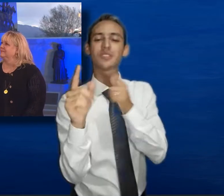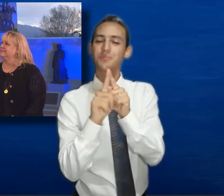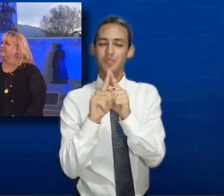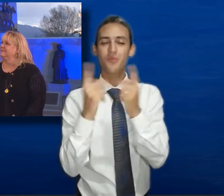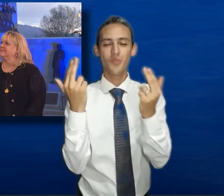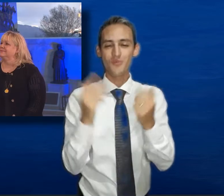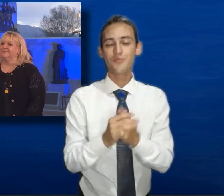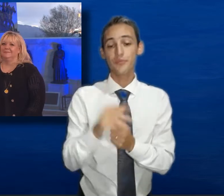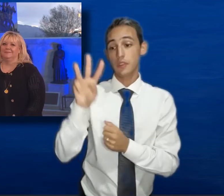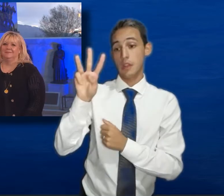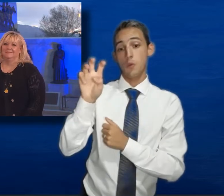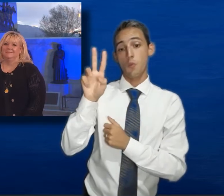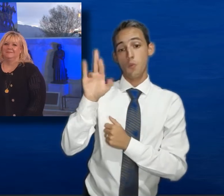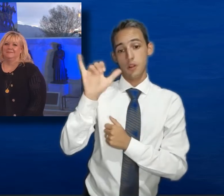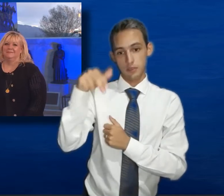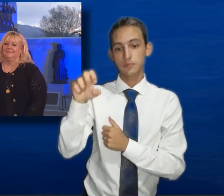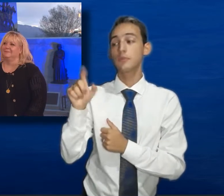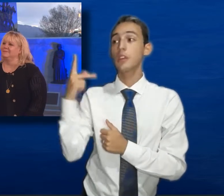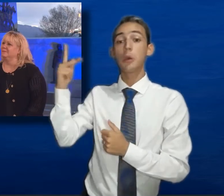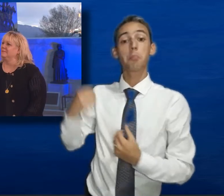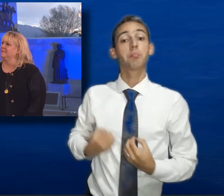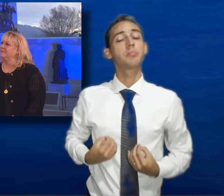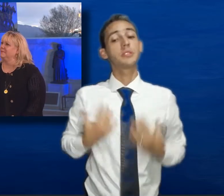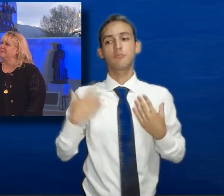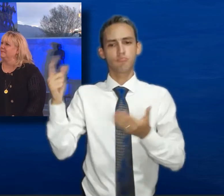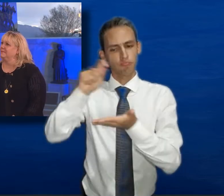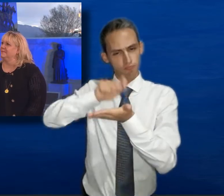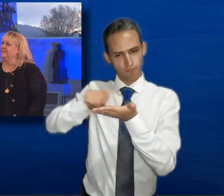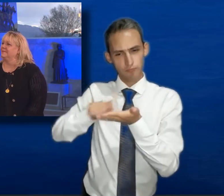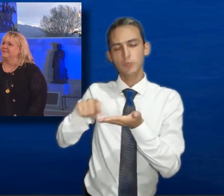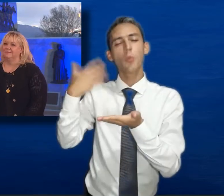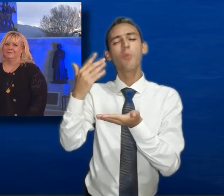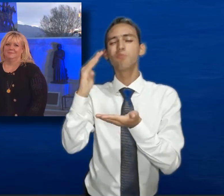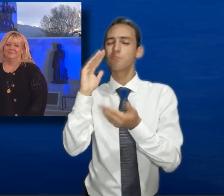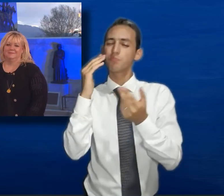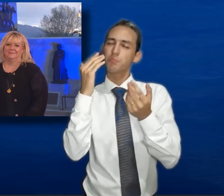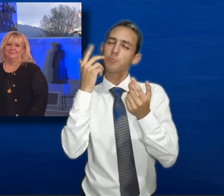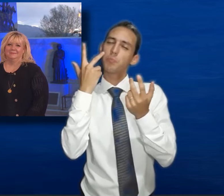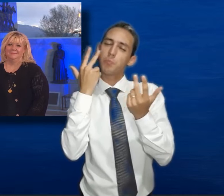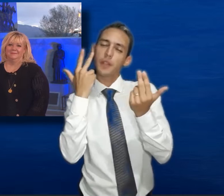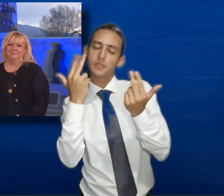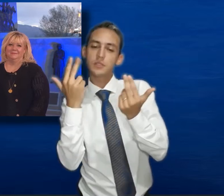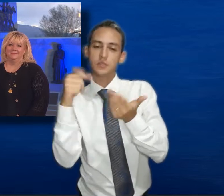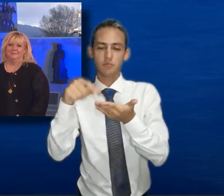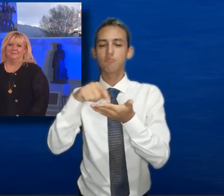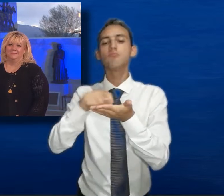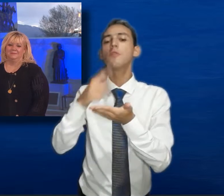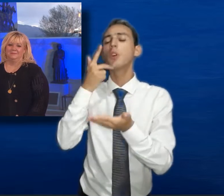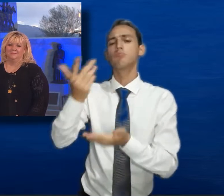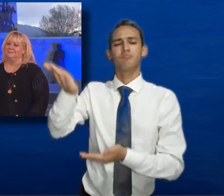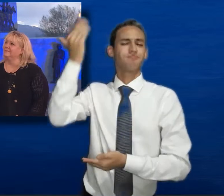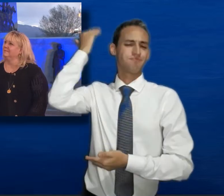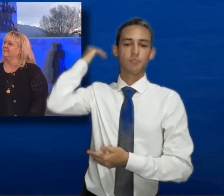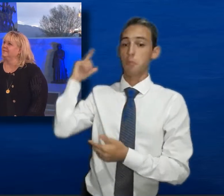clara a respeito de nosso futuro. As palavras inspiradoras de Winston Churchill parecem especialmente relevantes para a